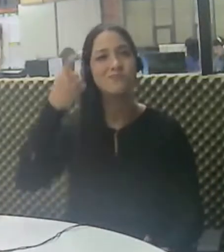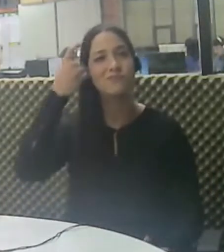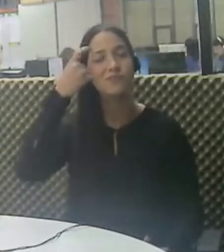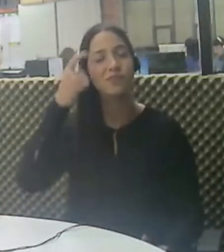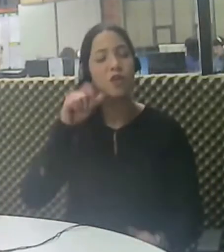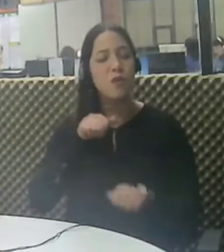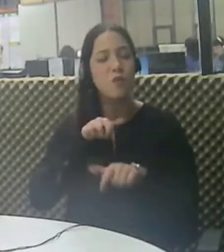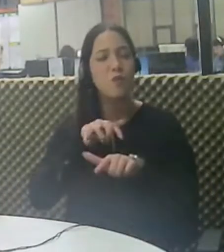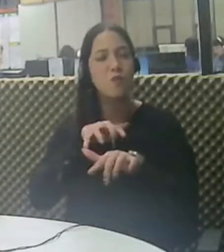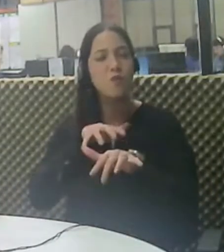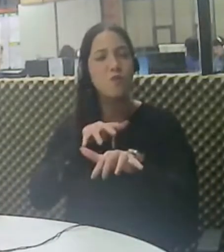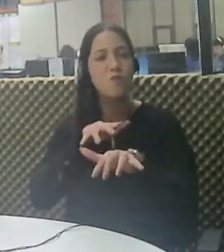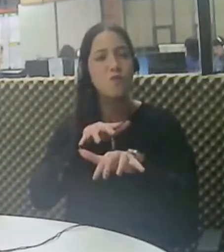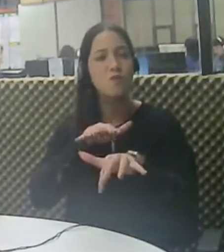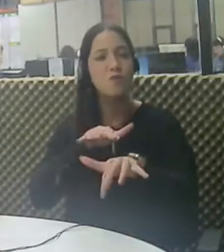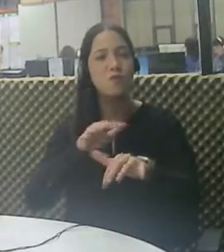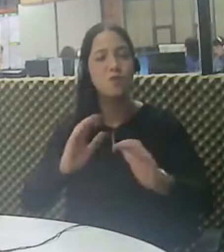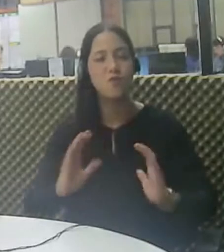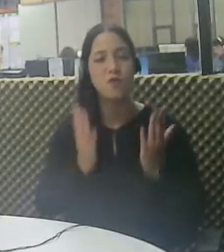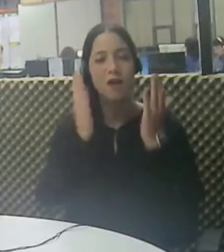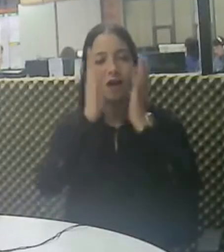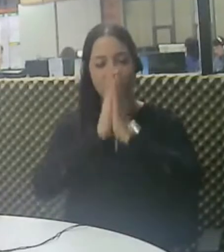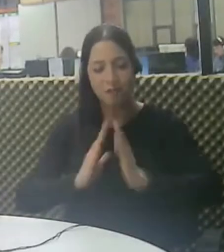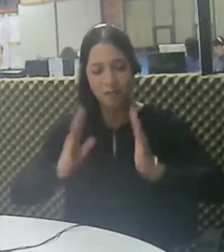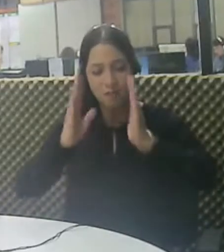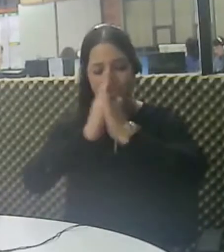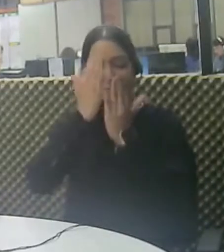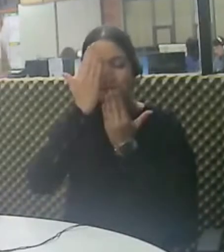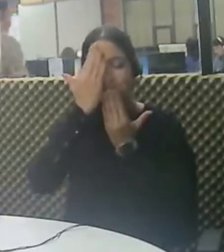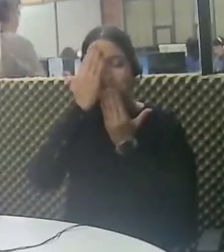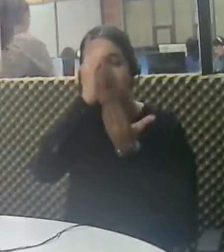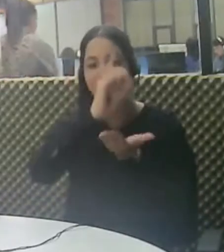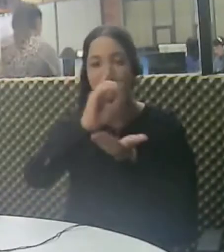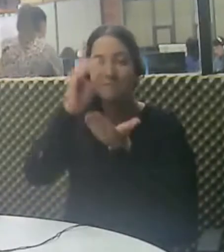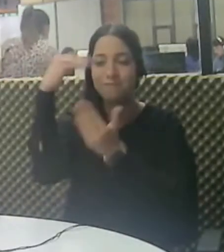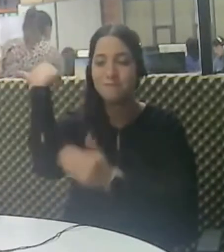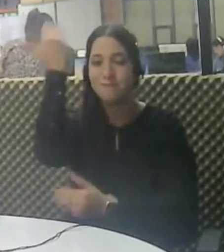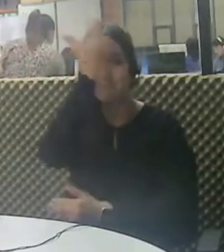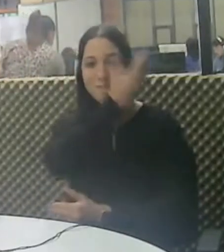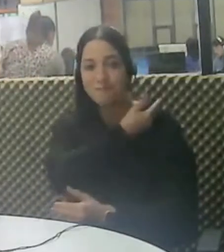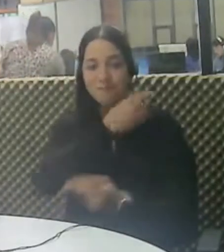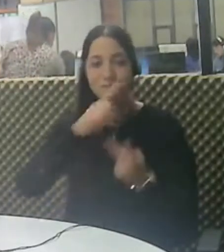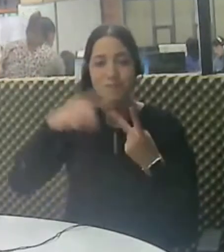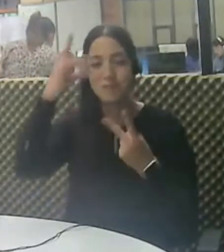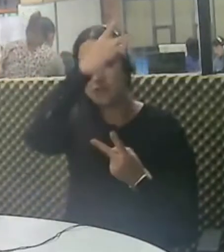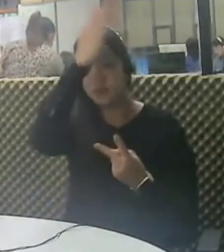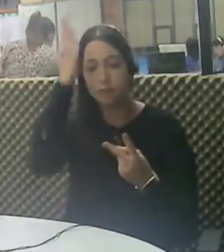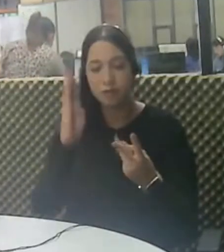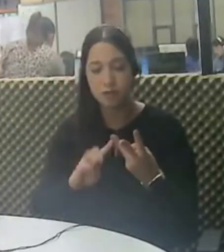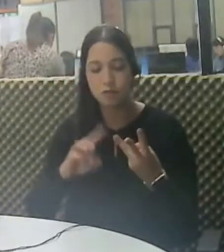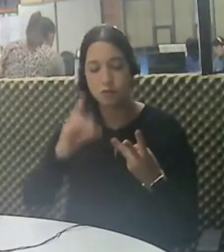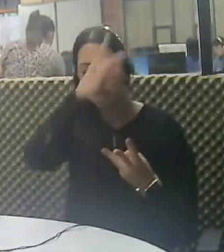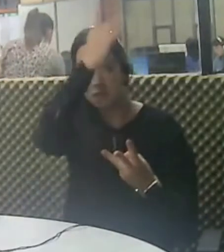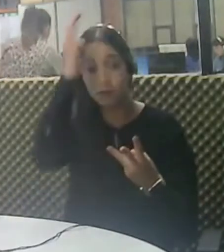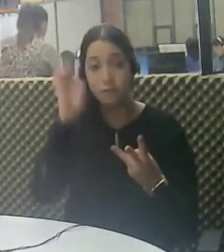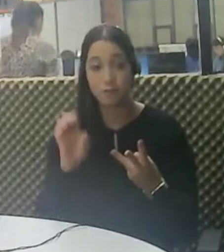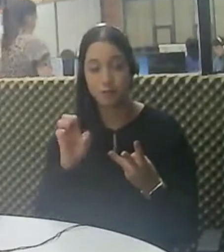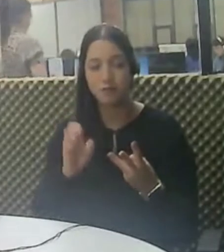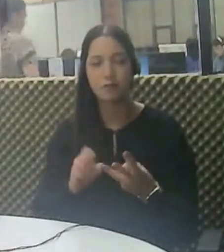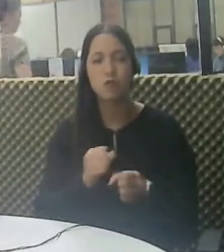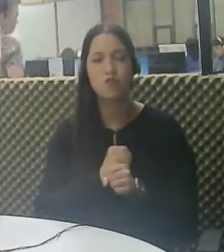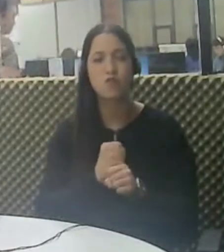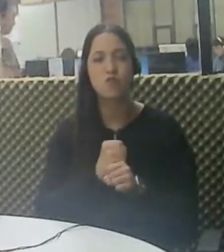ruas, celebrando, cantando, louvando, agradecendo a Deus, a Senhora do Rosário e a São Benedito e Santa Efigênia. Todo ano já